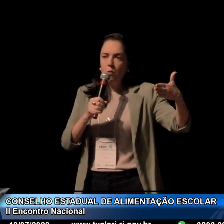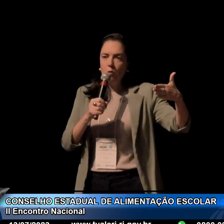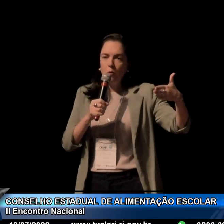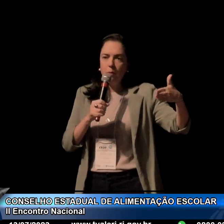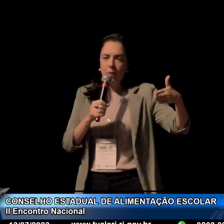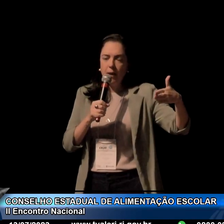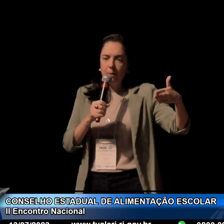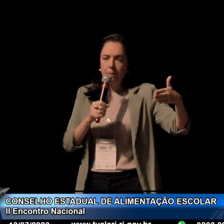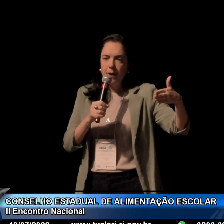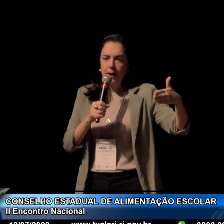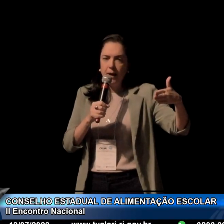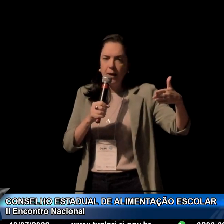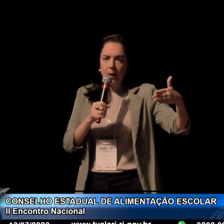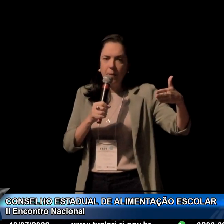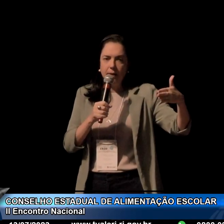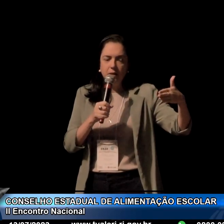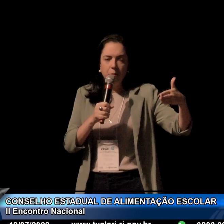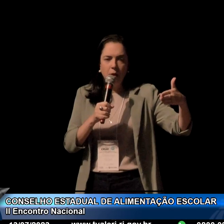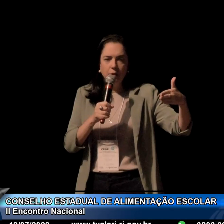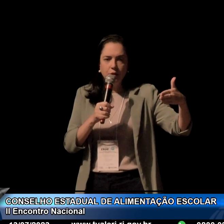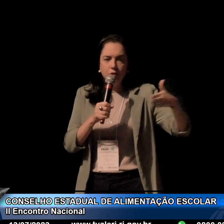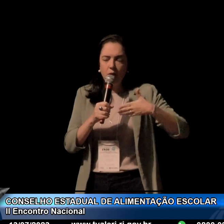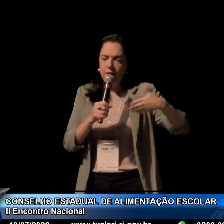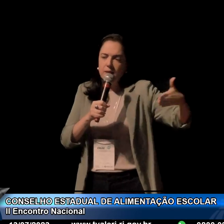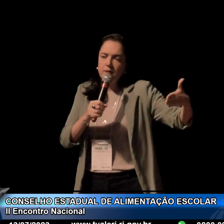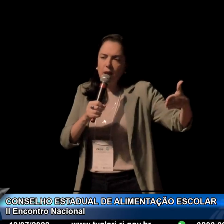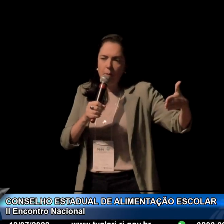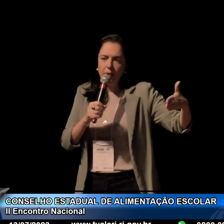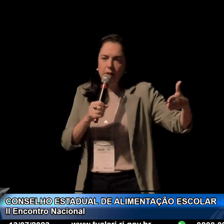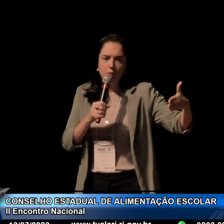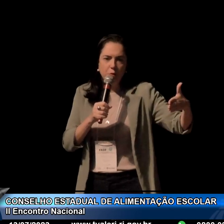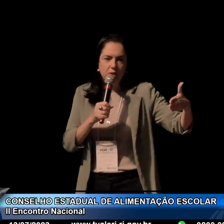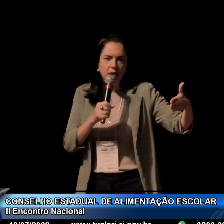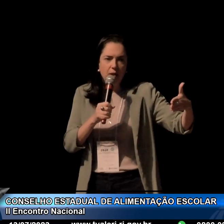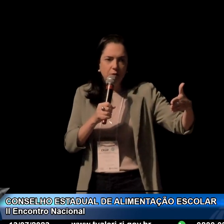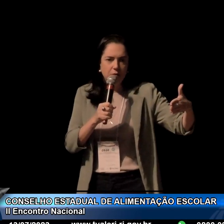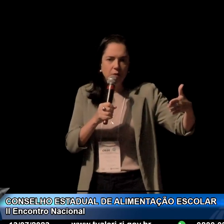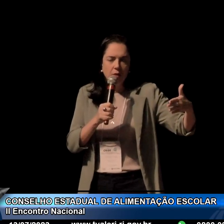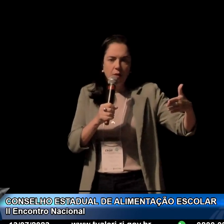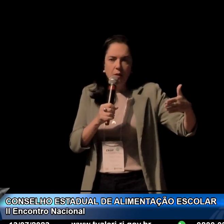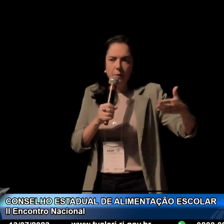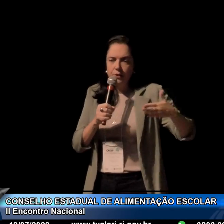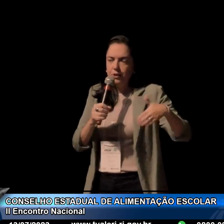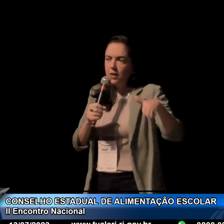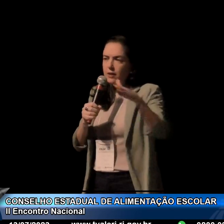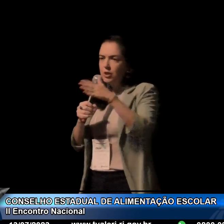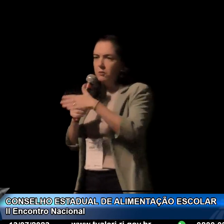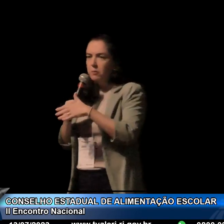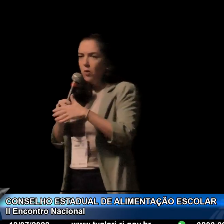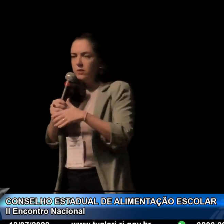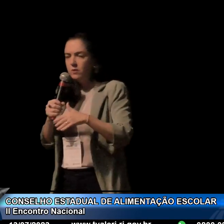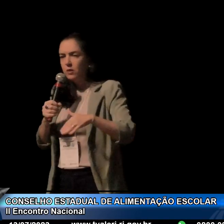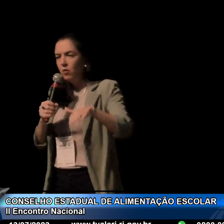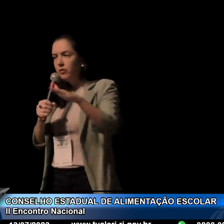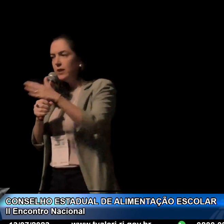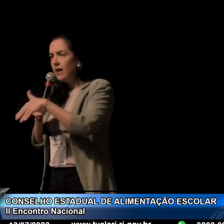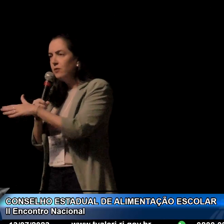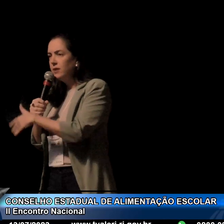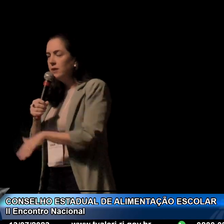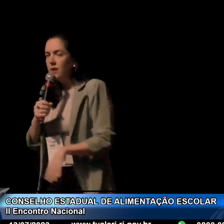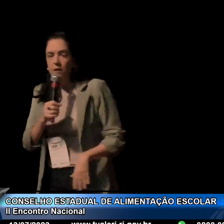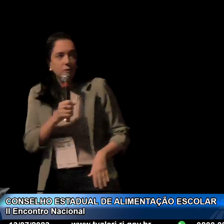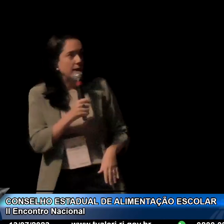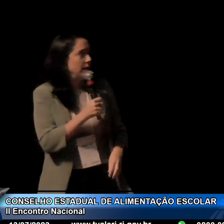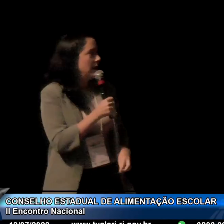só como participantes só nessa etapa né do processo mas que eles também possam ser